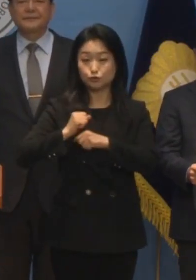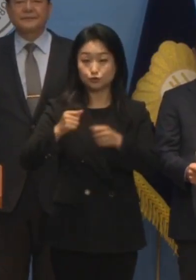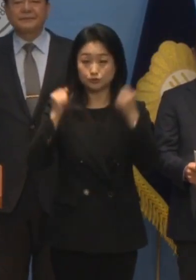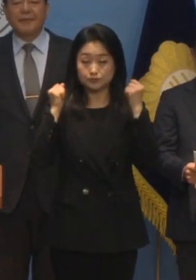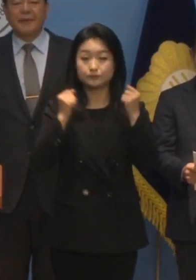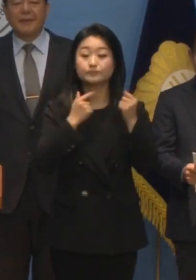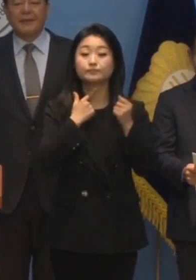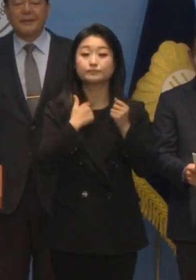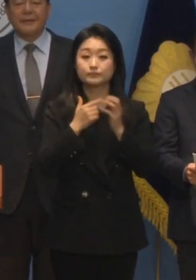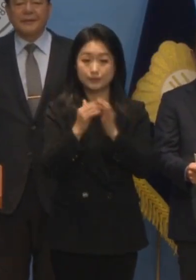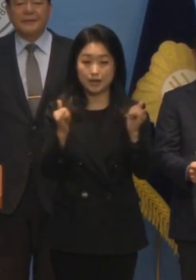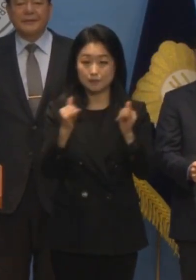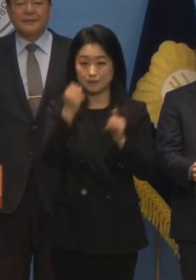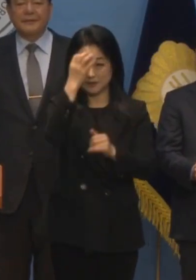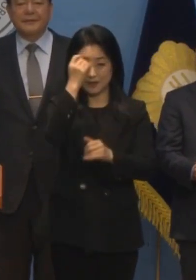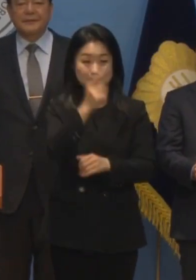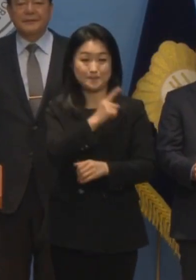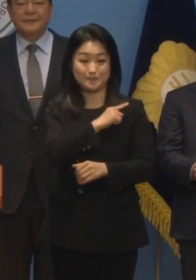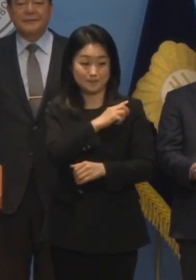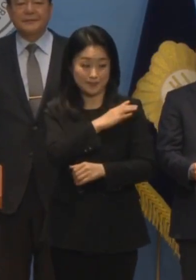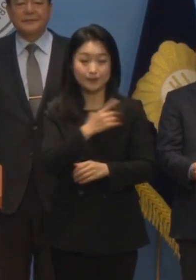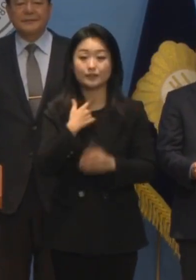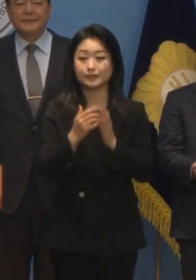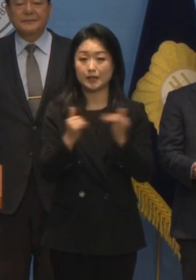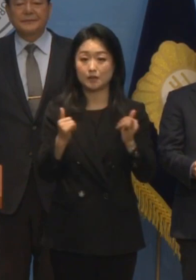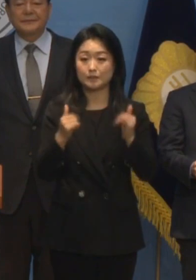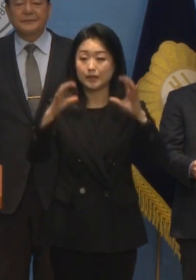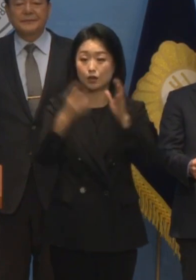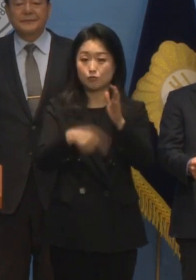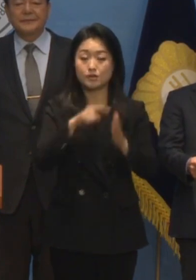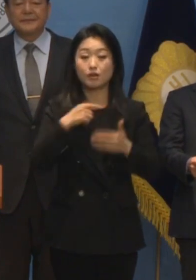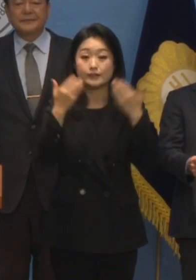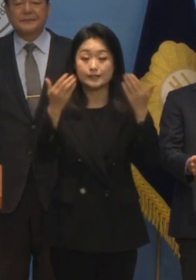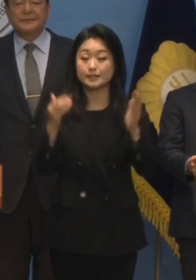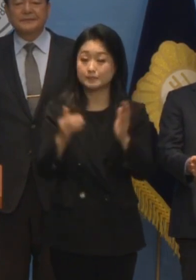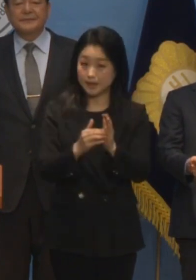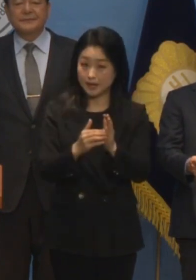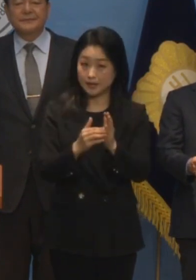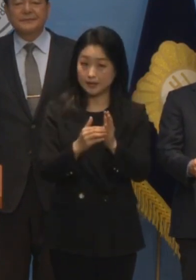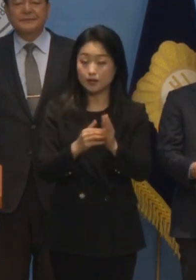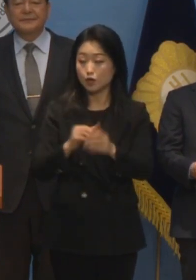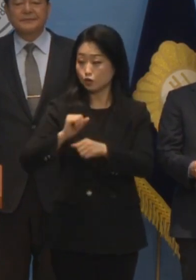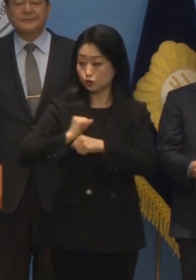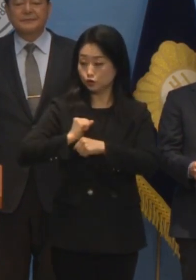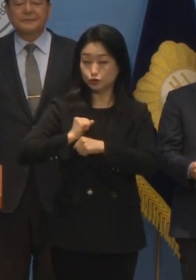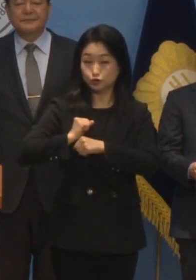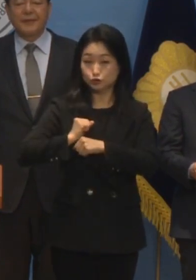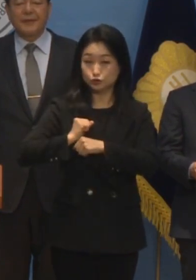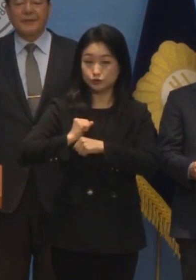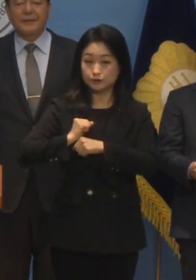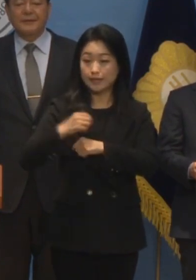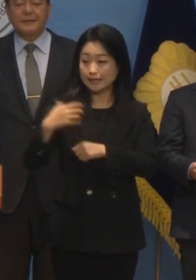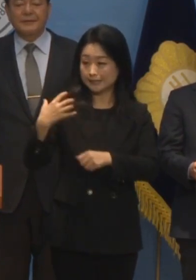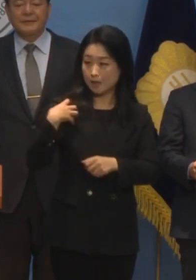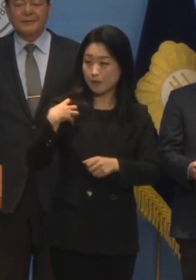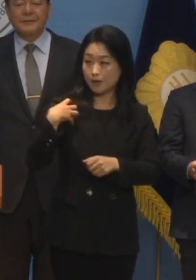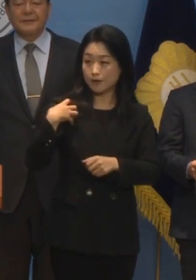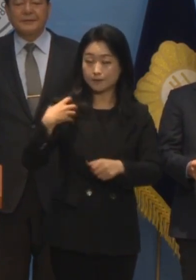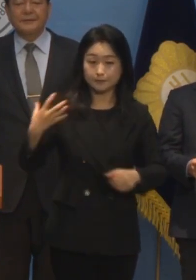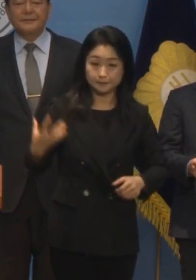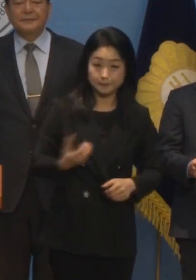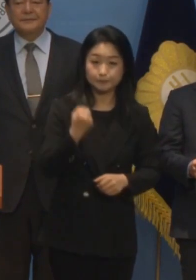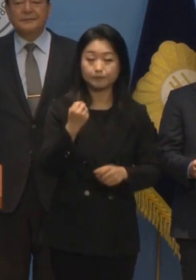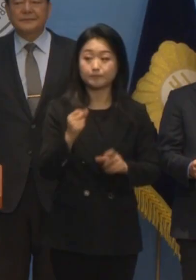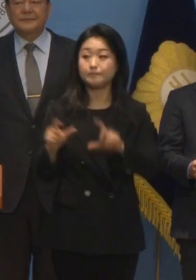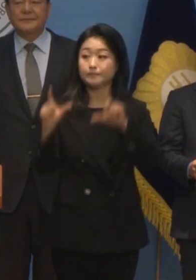장성으로서 조국과 국민을 위해 헌신했습니다. 군인으로서 사명감을 가슴 깊이 새기며